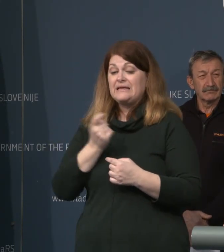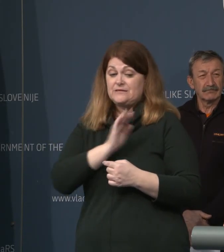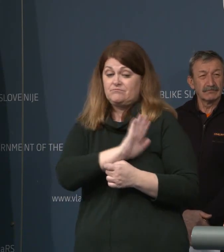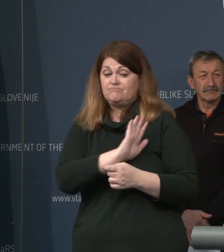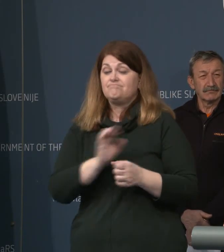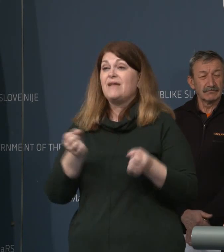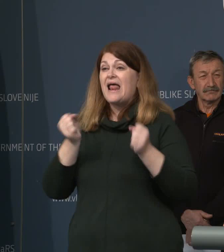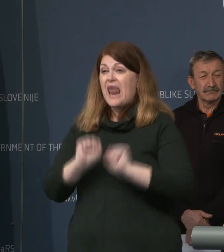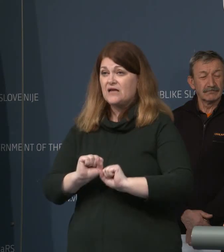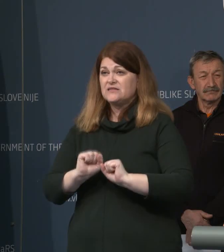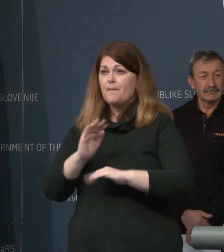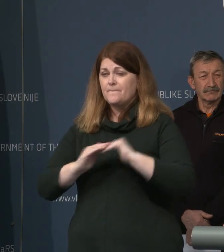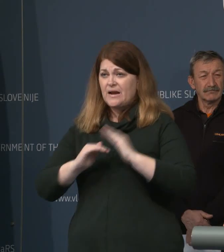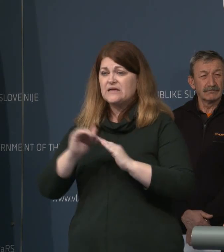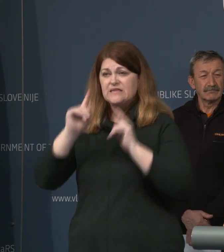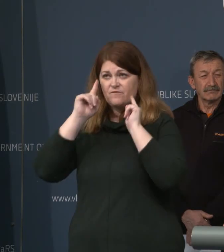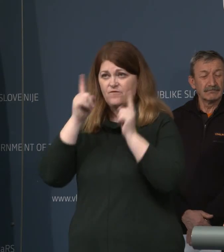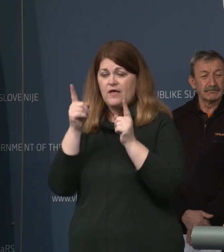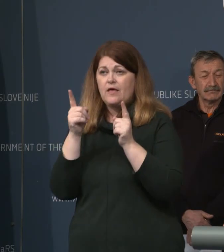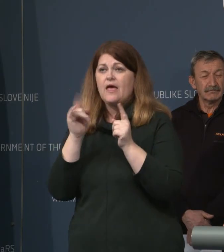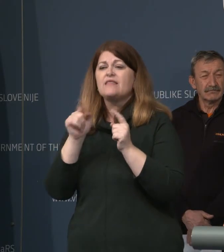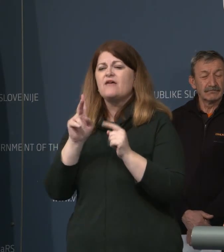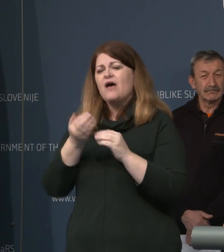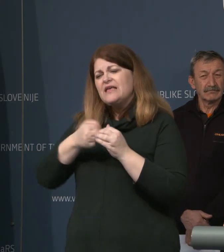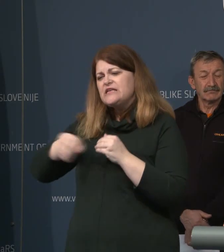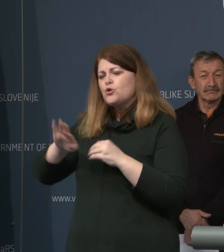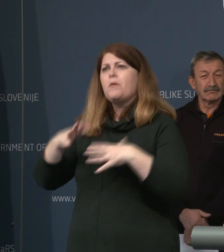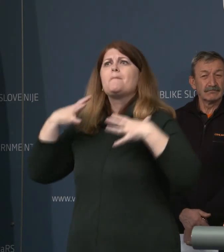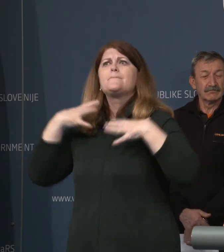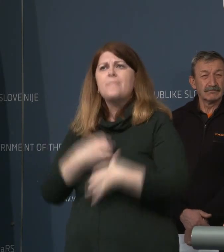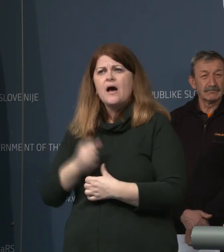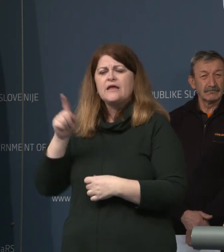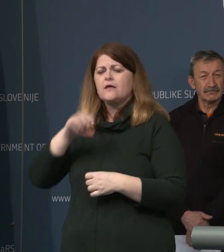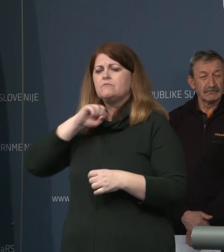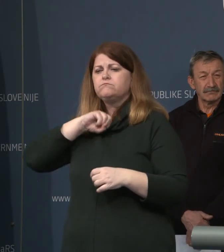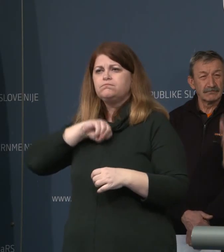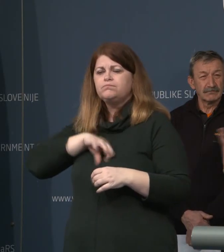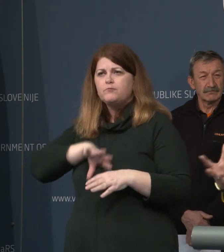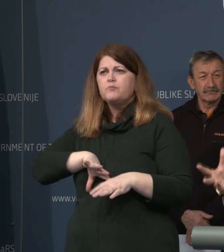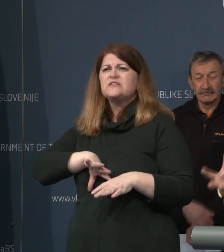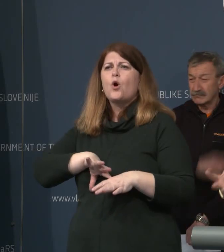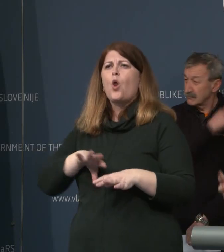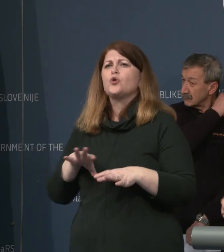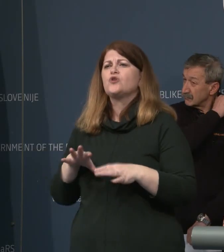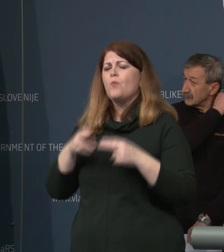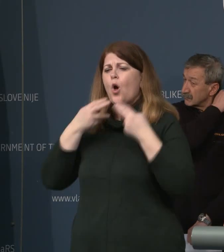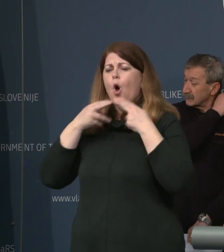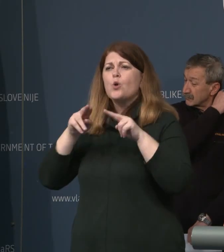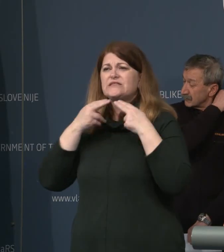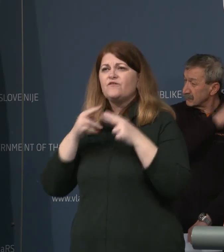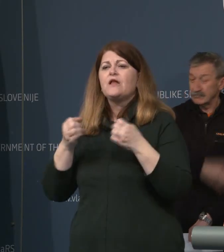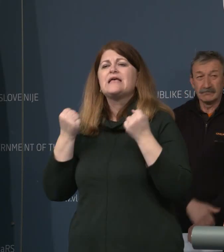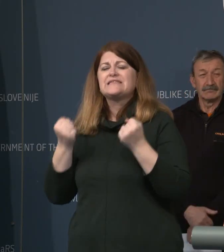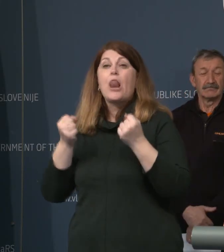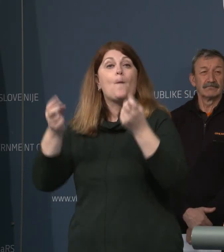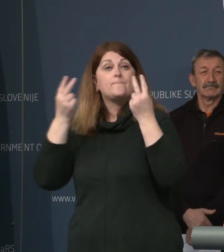lastne klinične prakse vem, da je v izogib paniki in psihozi oziroma psihološkemu odzivanju